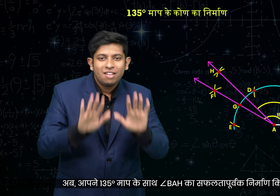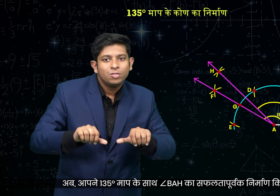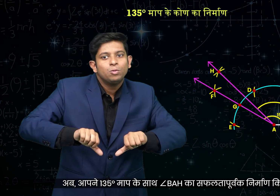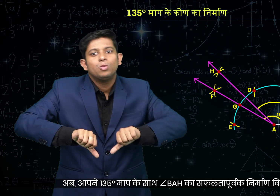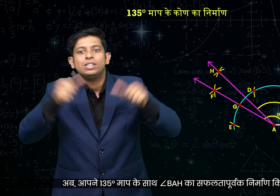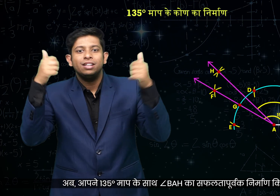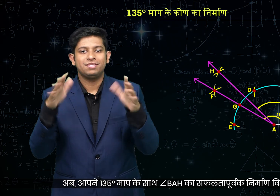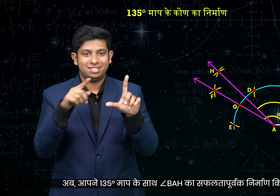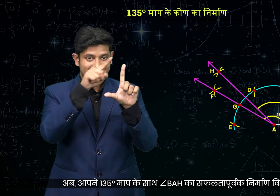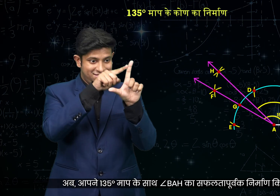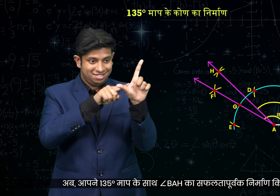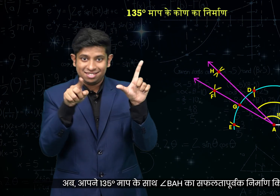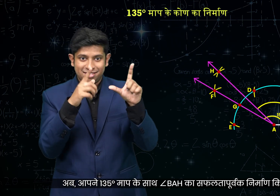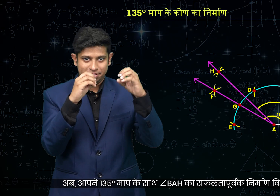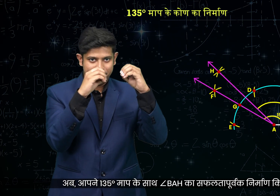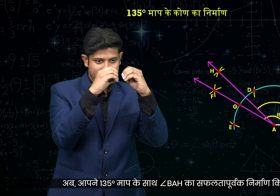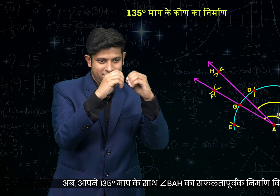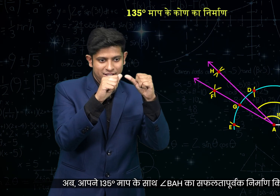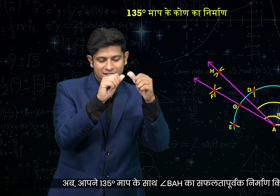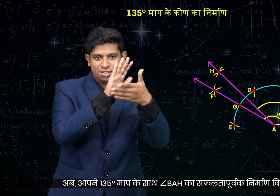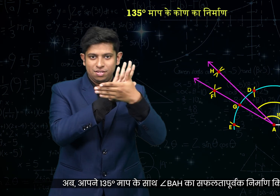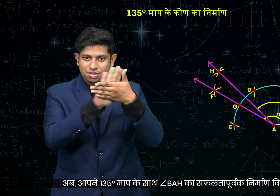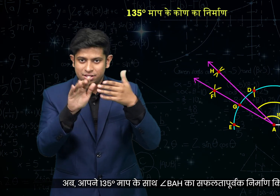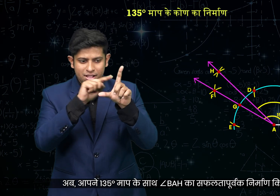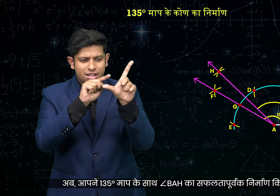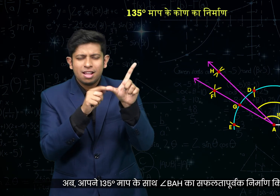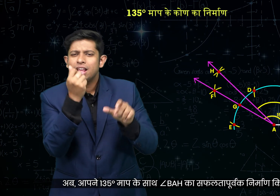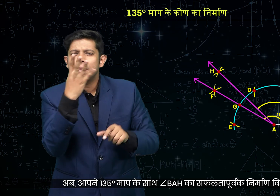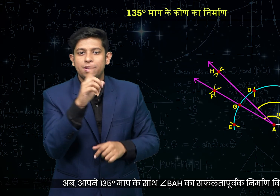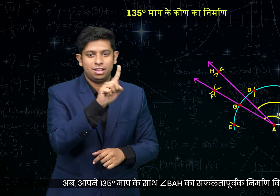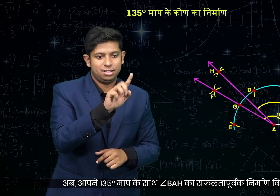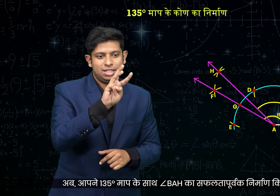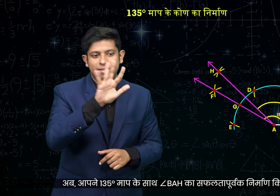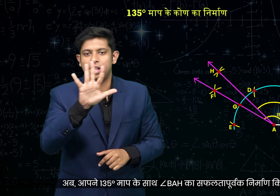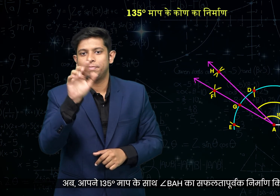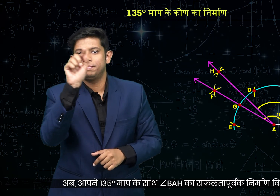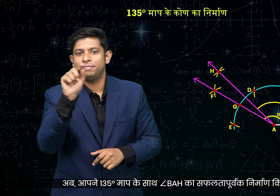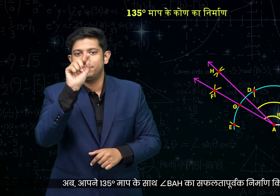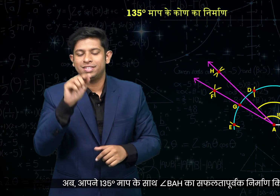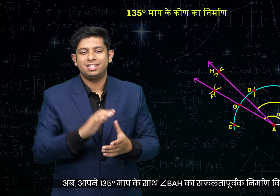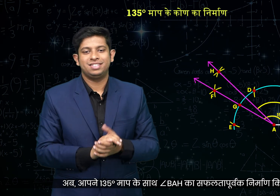अब आपने 135 डिग्री माप के साथ एंगल BAH का